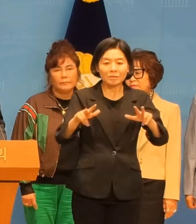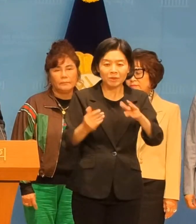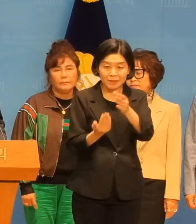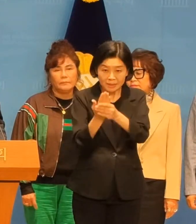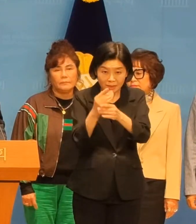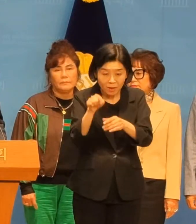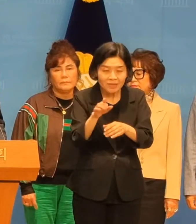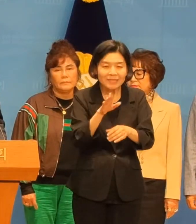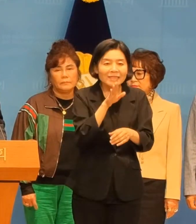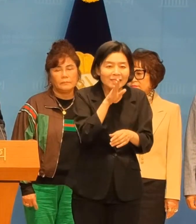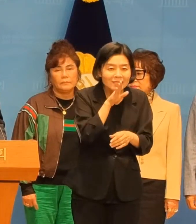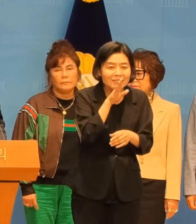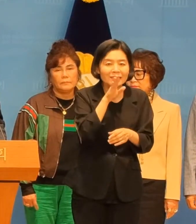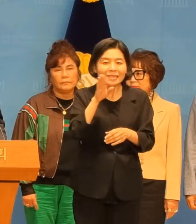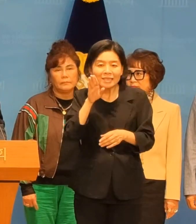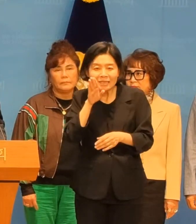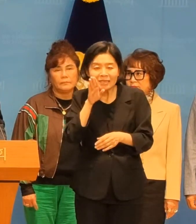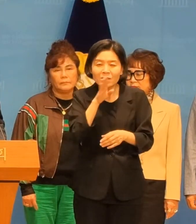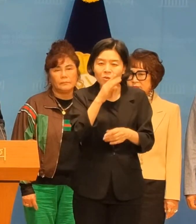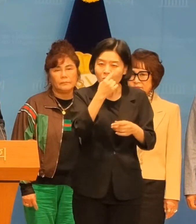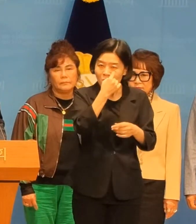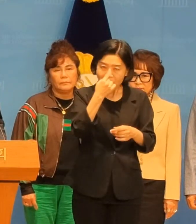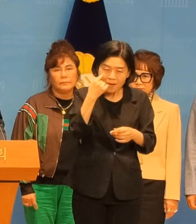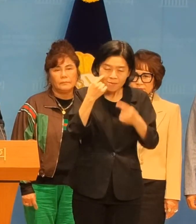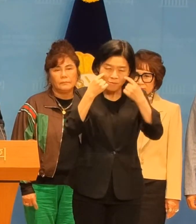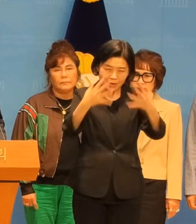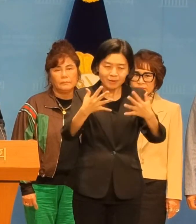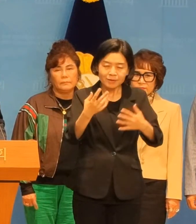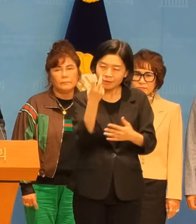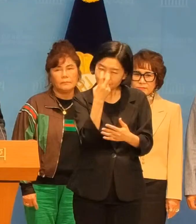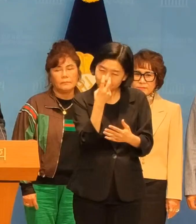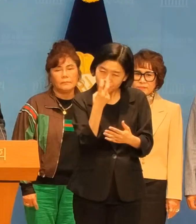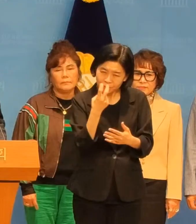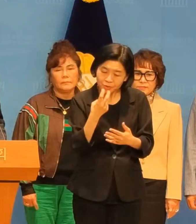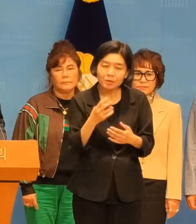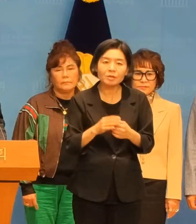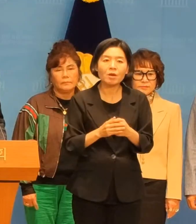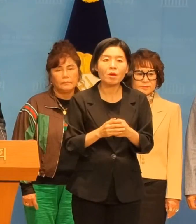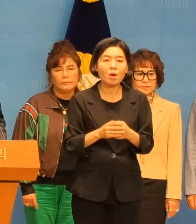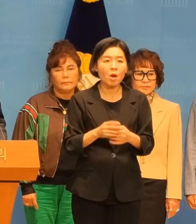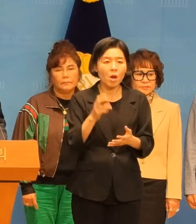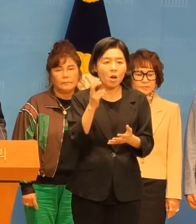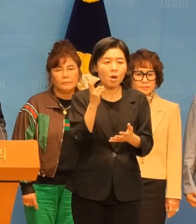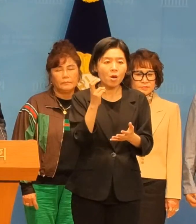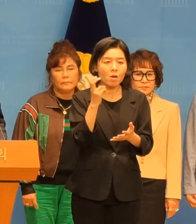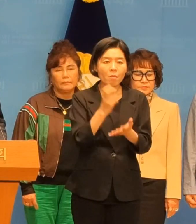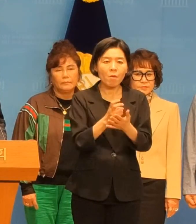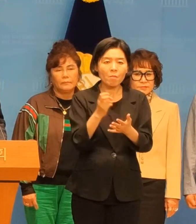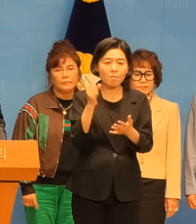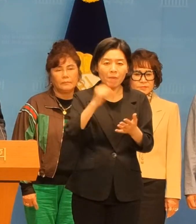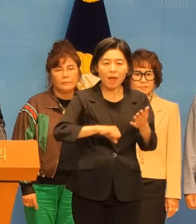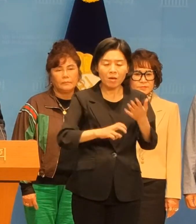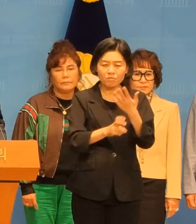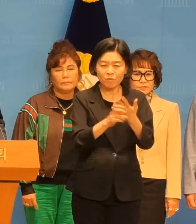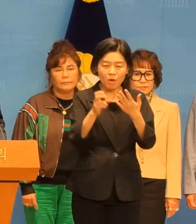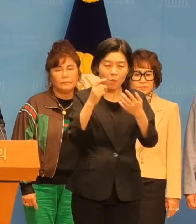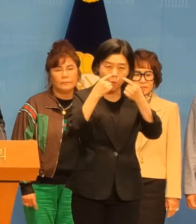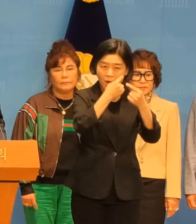사실관계를 철저히 조사하여 위법 행위가 확인될 경우